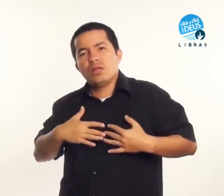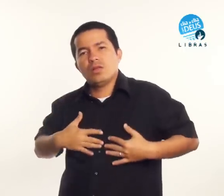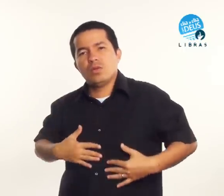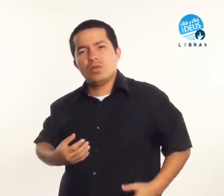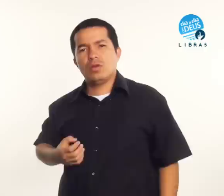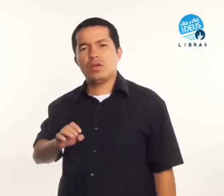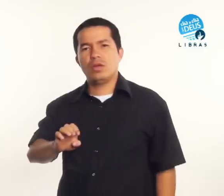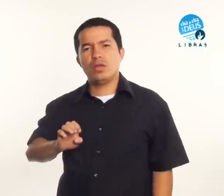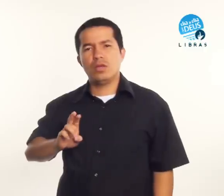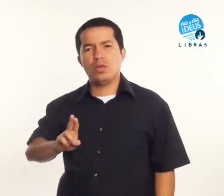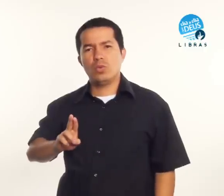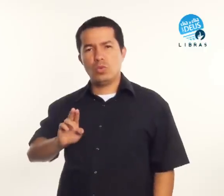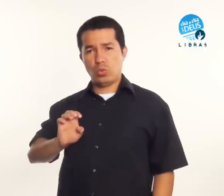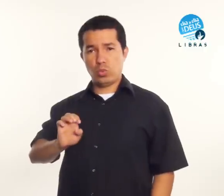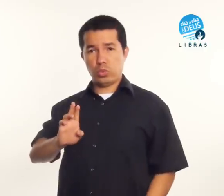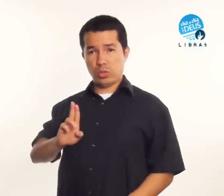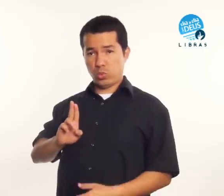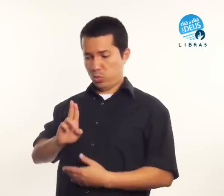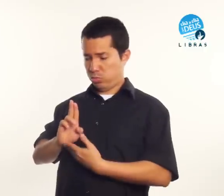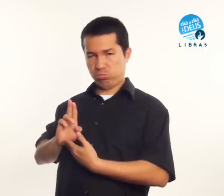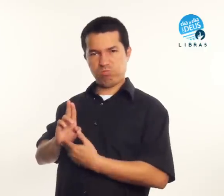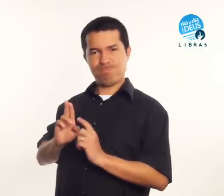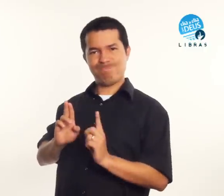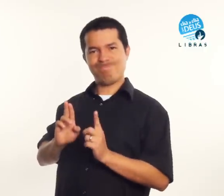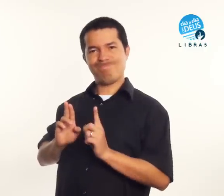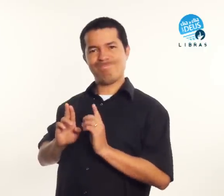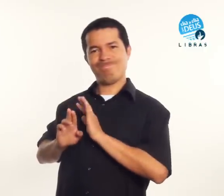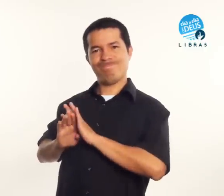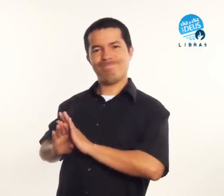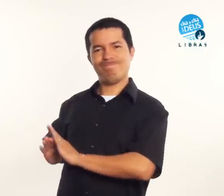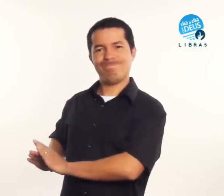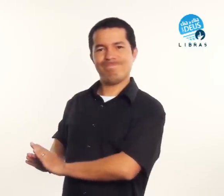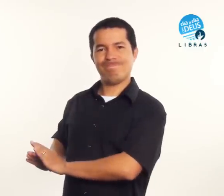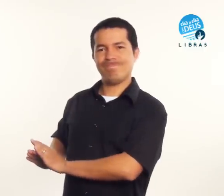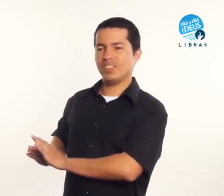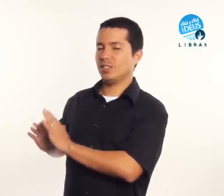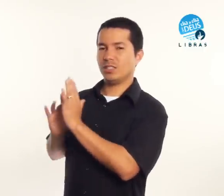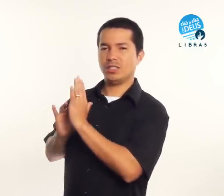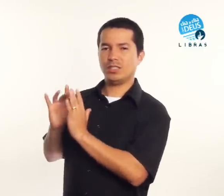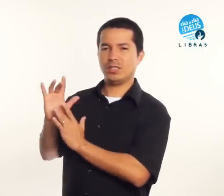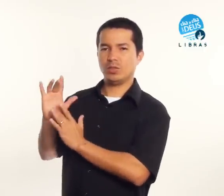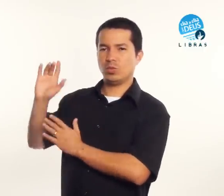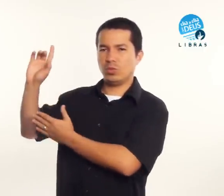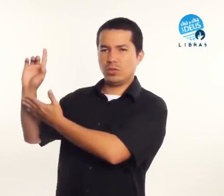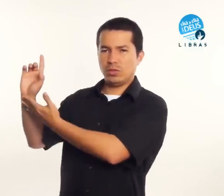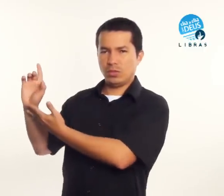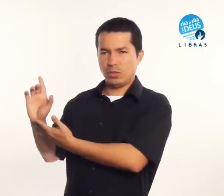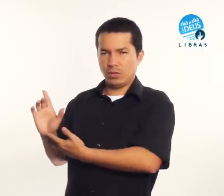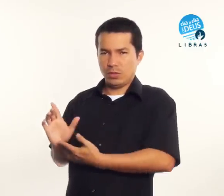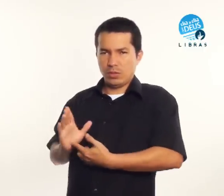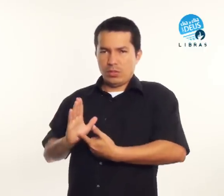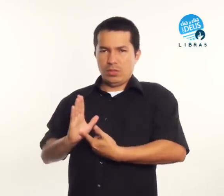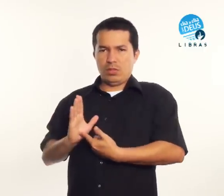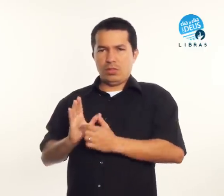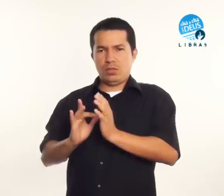mim mesmo. Agora, as tentações vêm usando essa força interior,